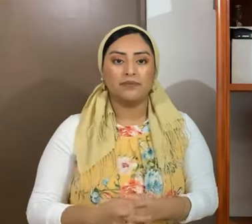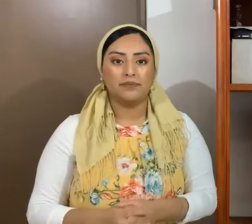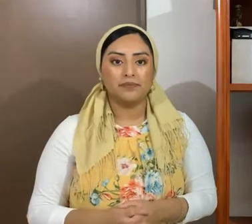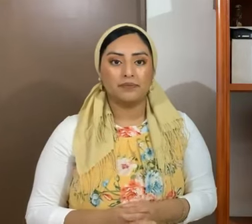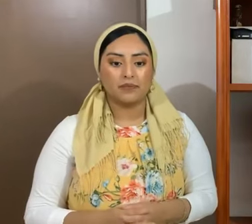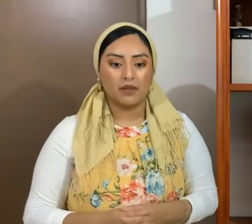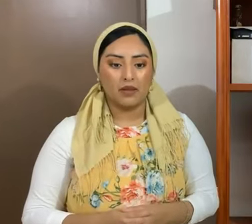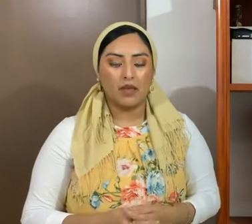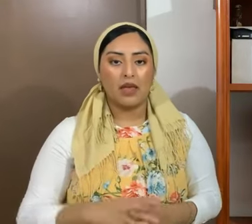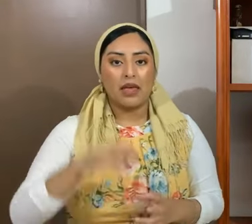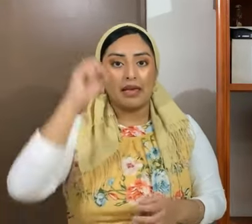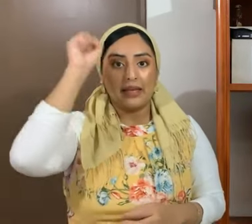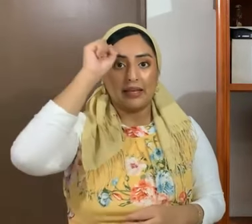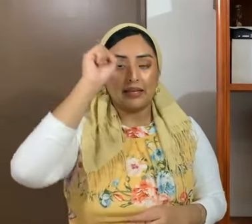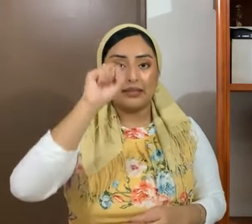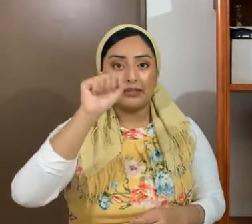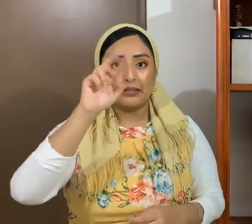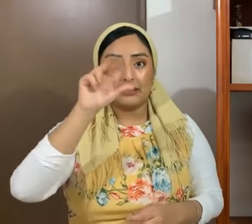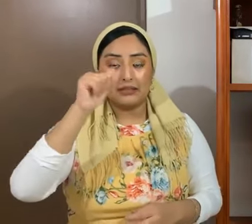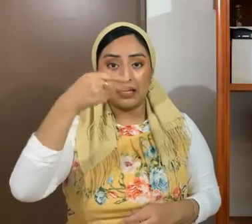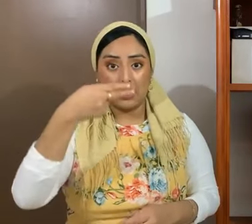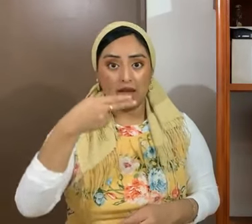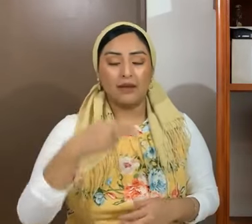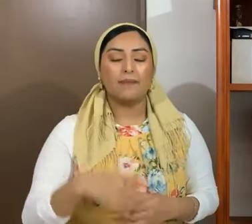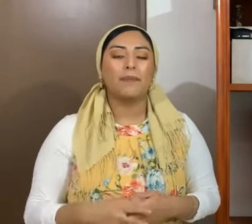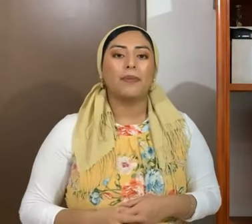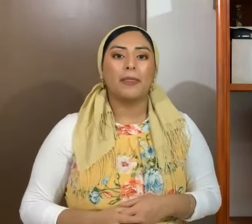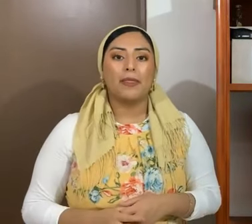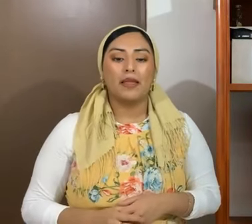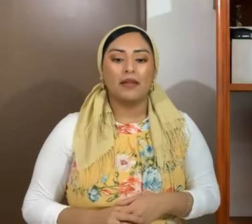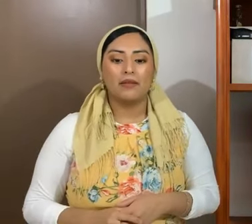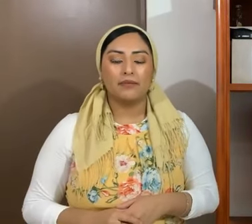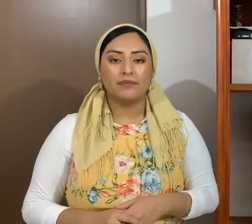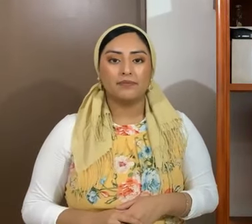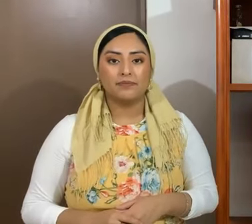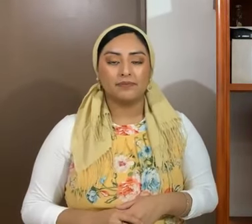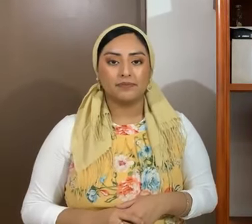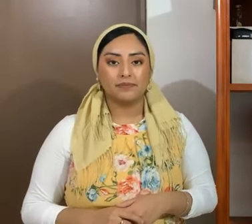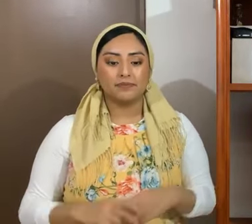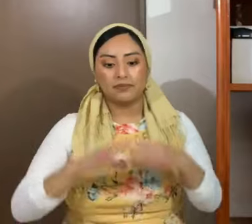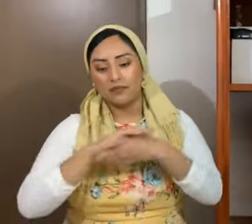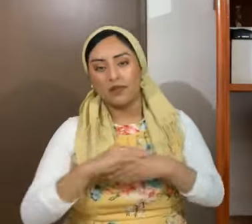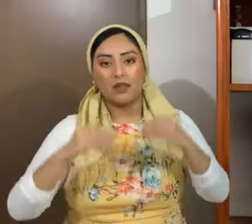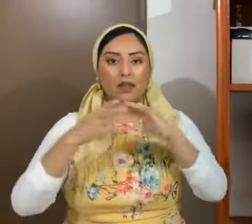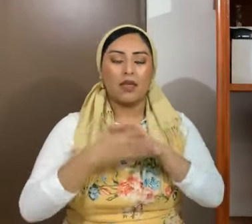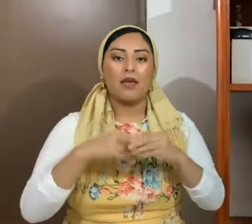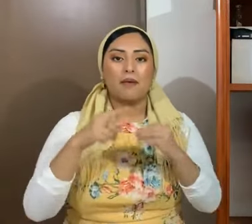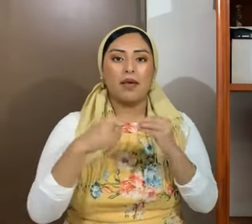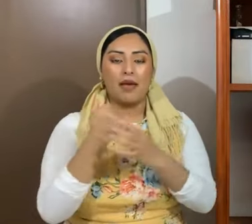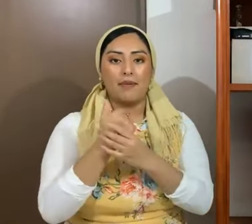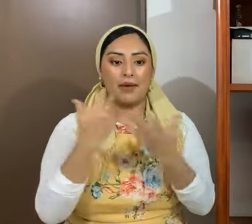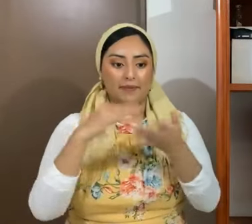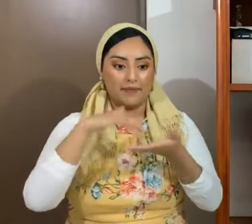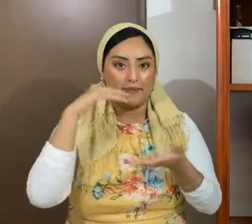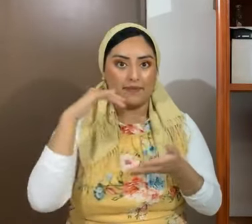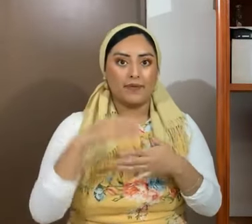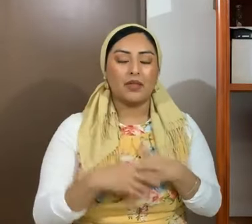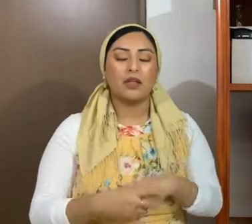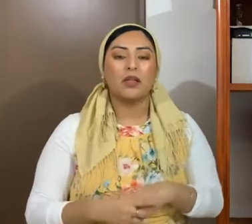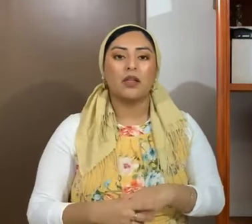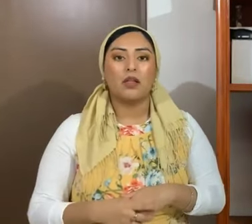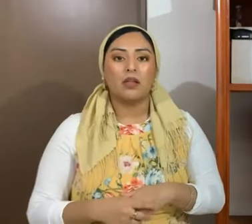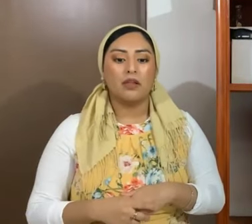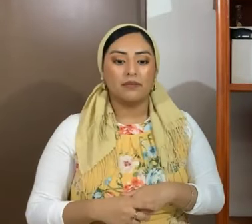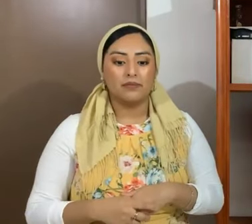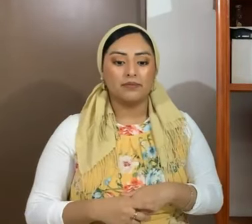Bueno. Sara, antes de seguir con esta preciosa historia de lo que hizo Abraham, que ya la hemos estudiado en los años